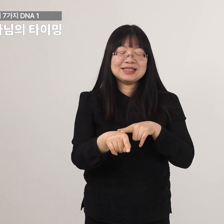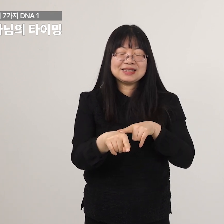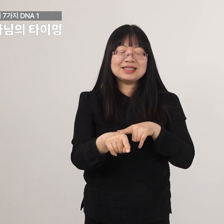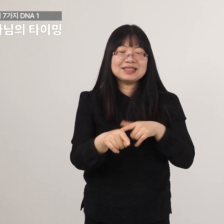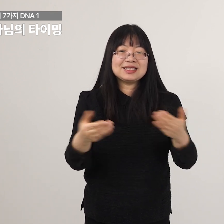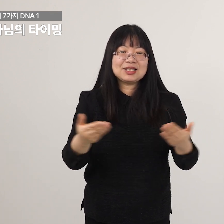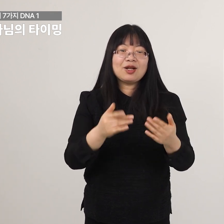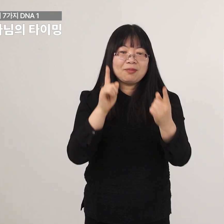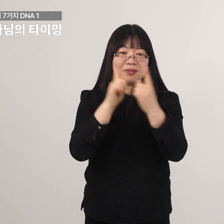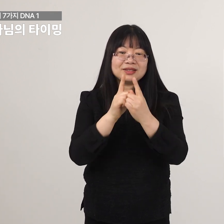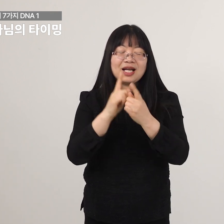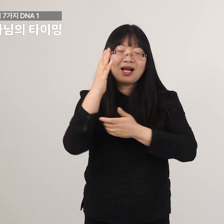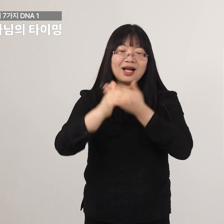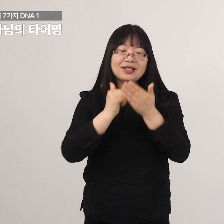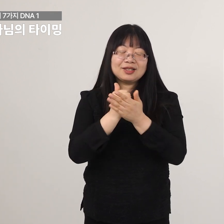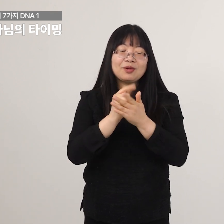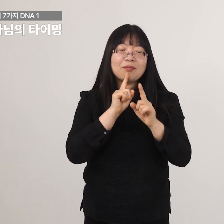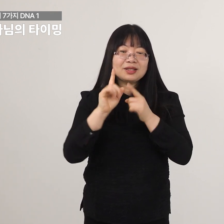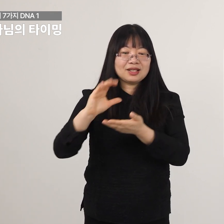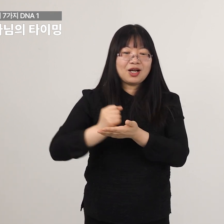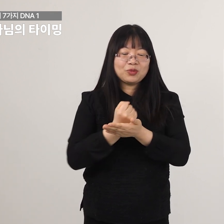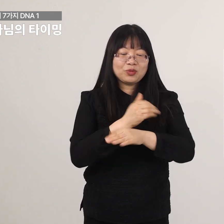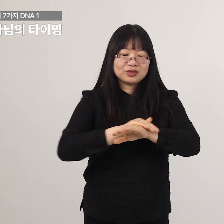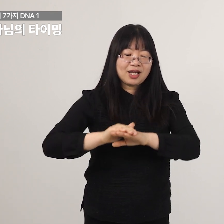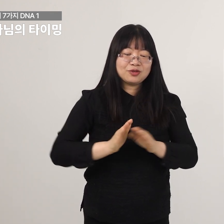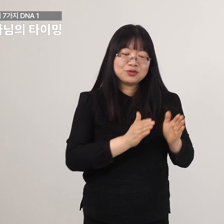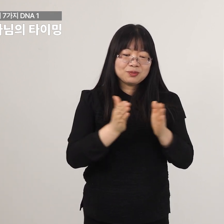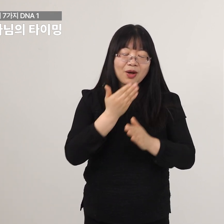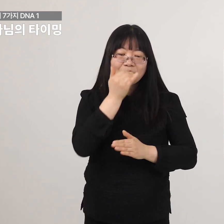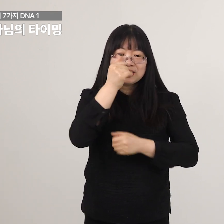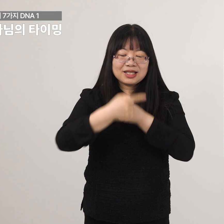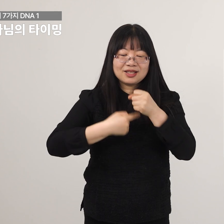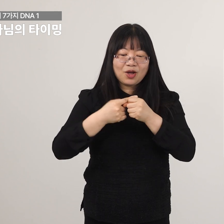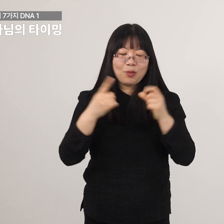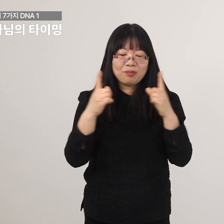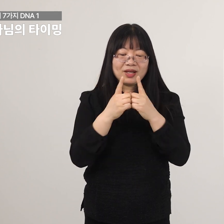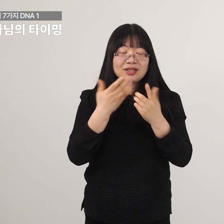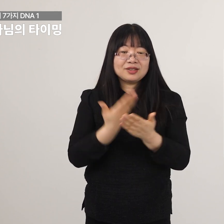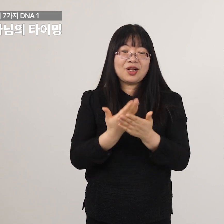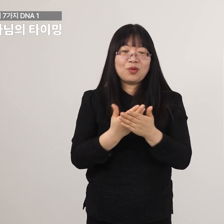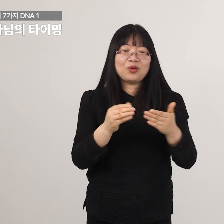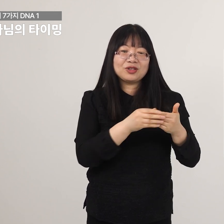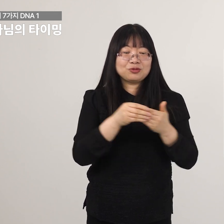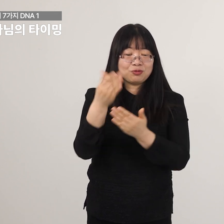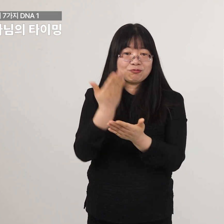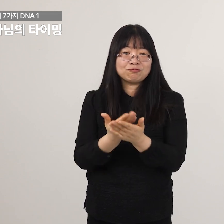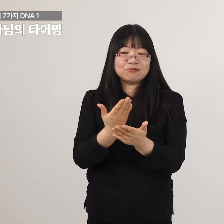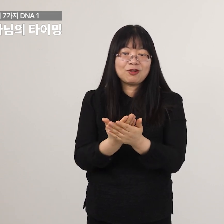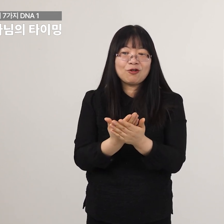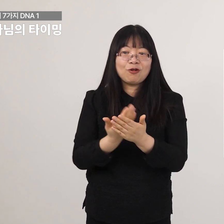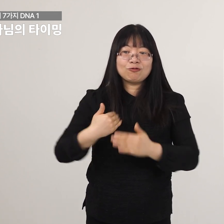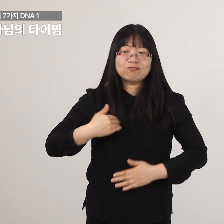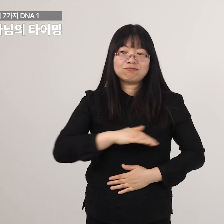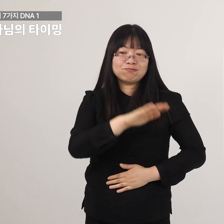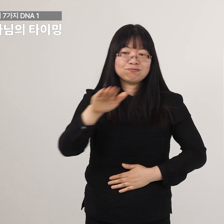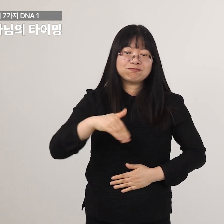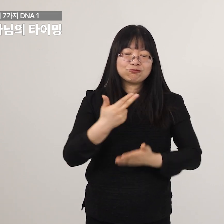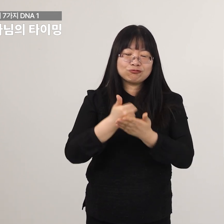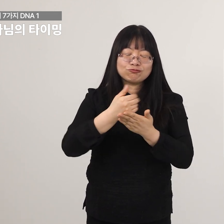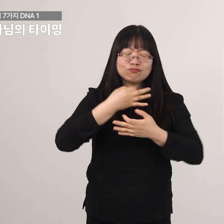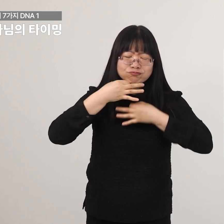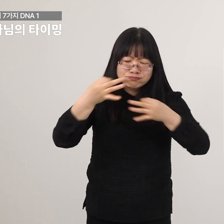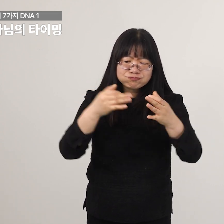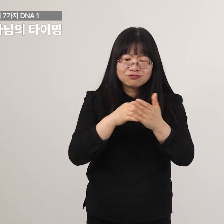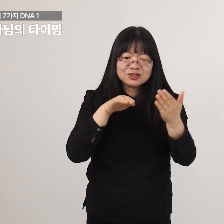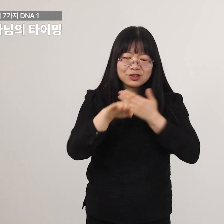사실 앞에 하나님의 말씀으로 잘 준비되는 한 해가 될 수 있도록 이끌어 주시옵소서. 우리 한번 주여 부른